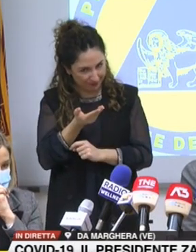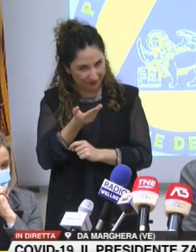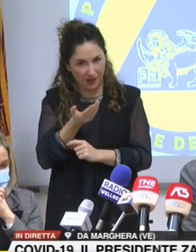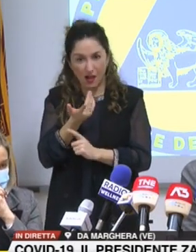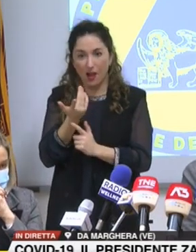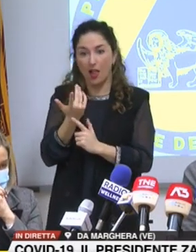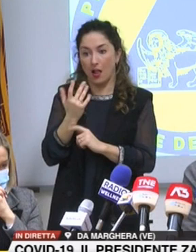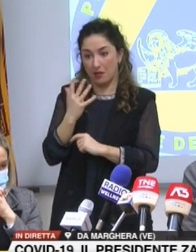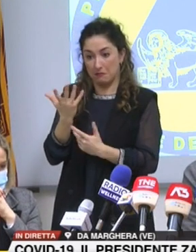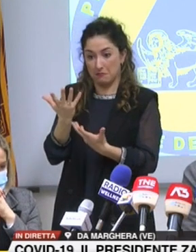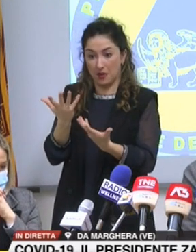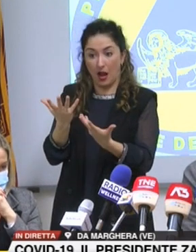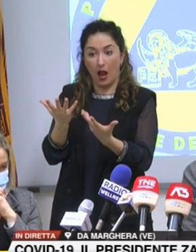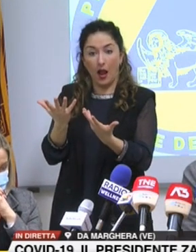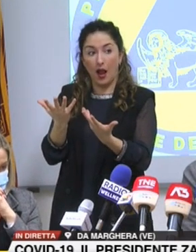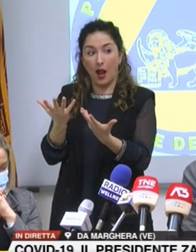se lo accetterà con riserva,